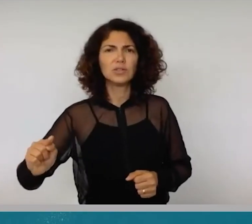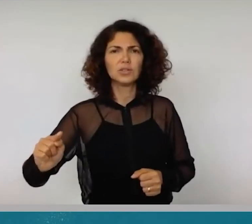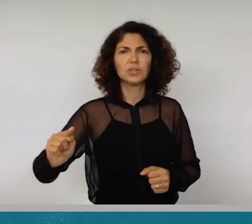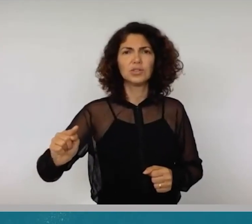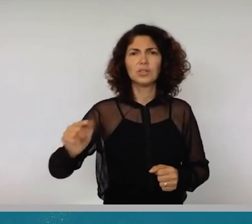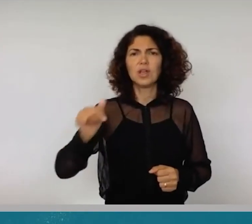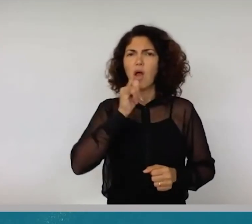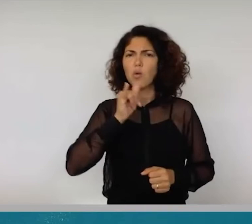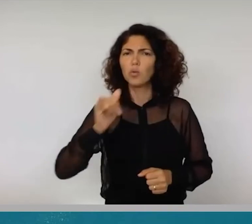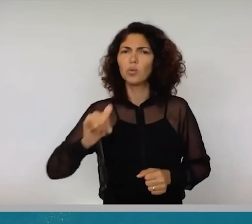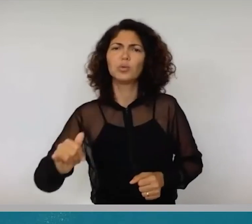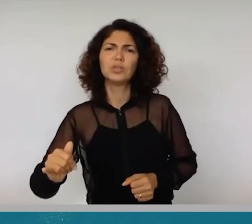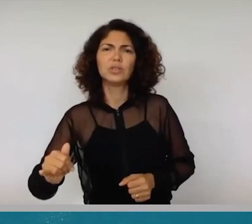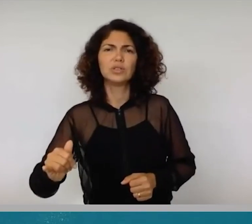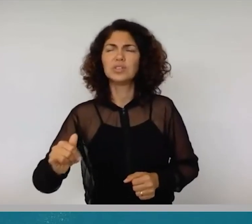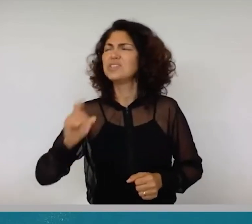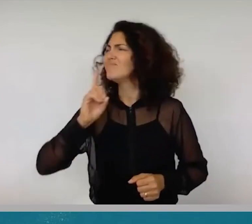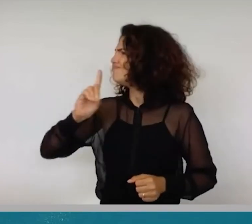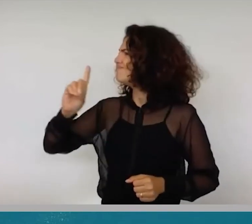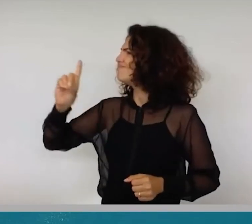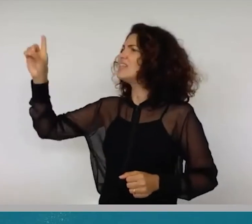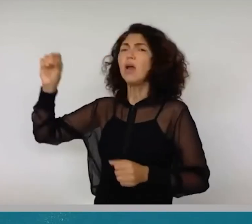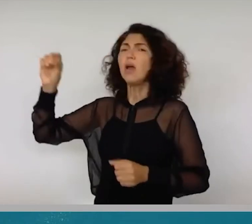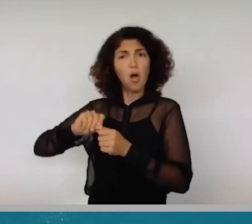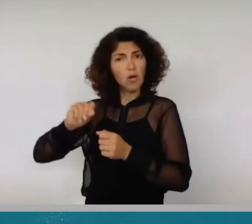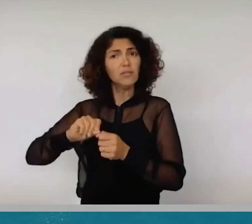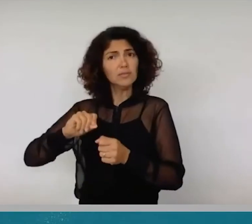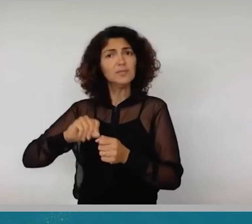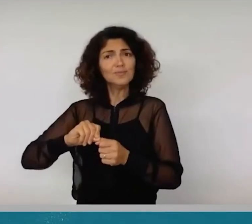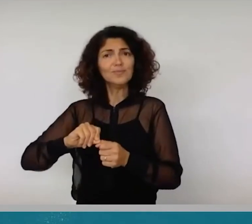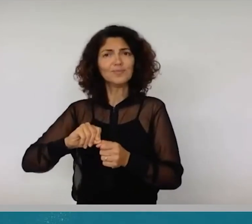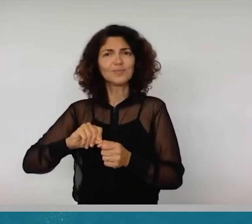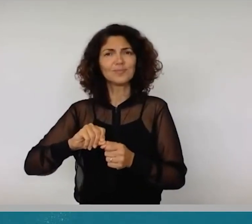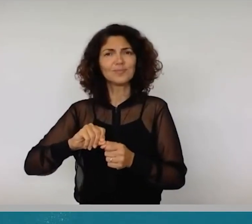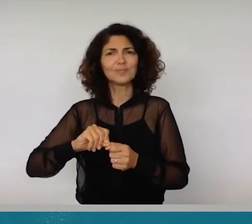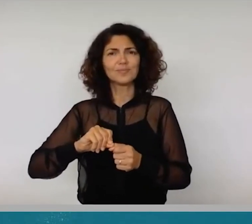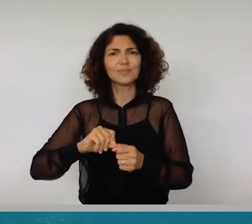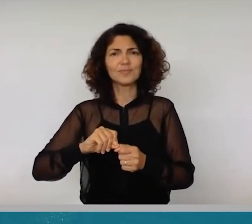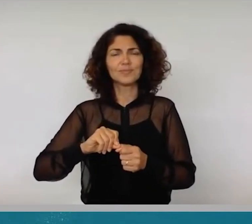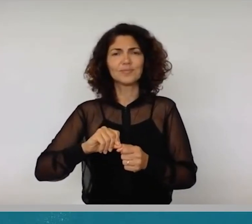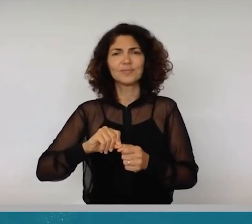aí? Já percebeu ou não? Para eu fazer,